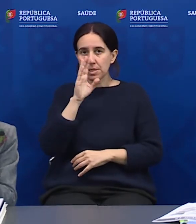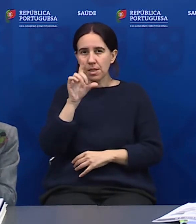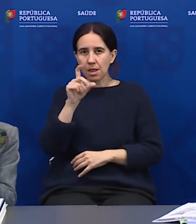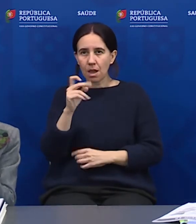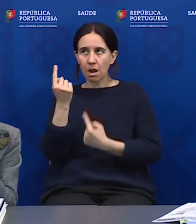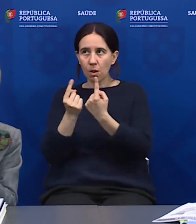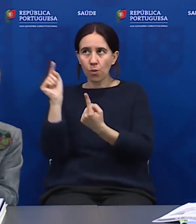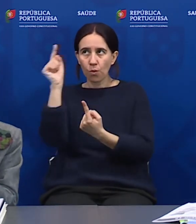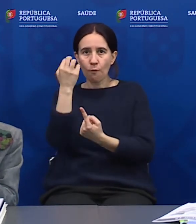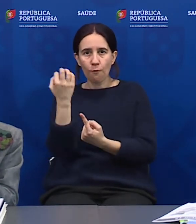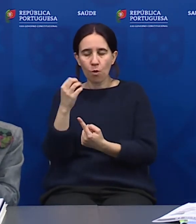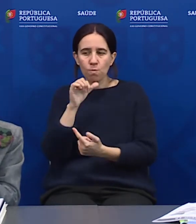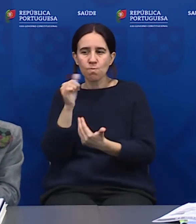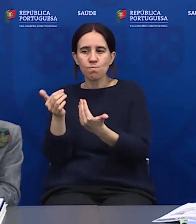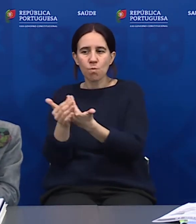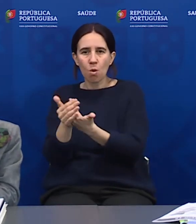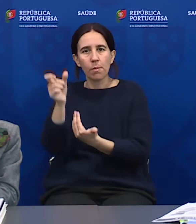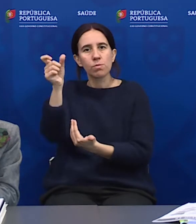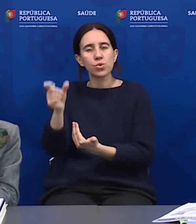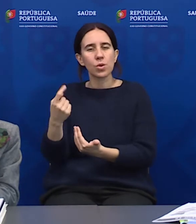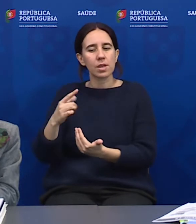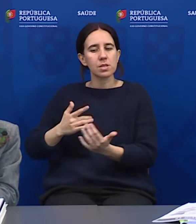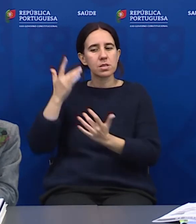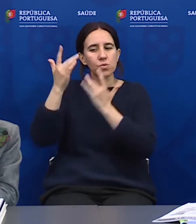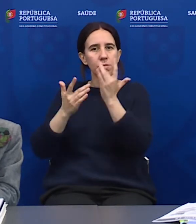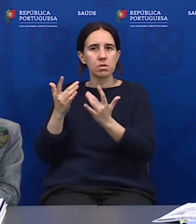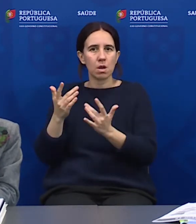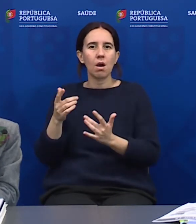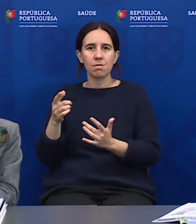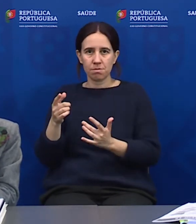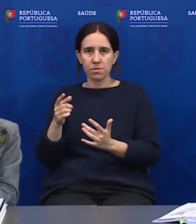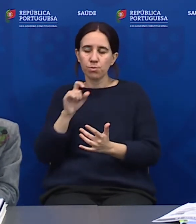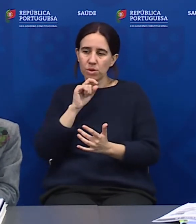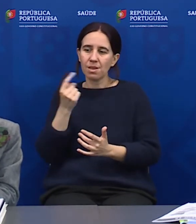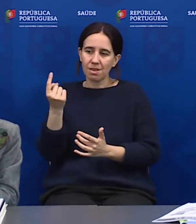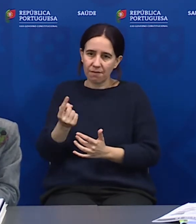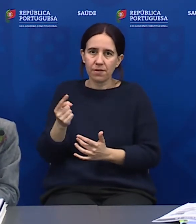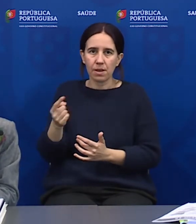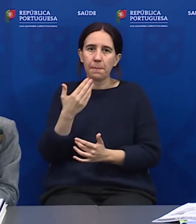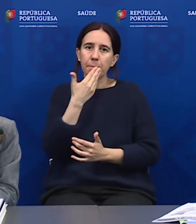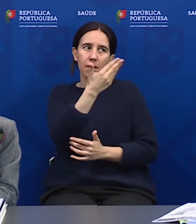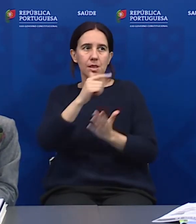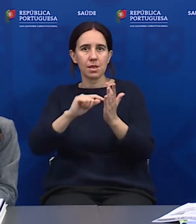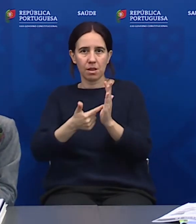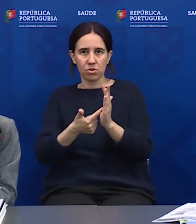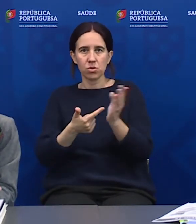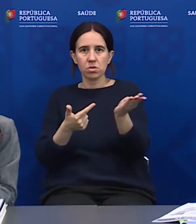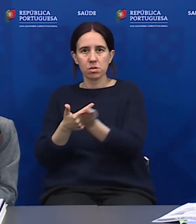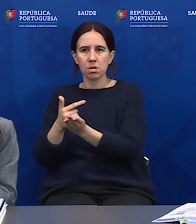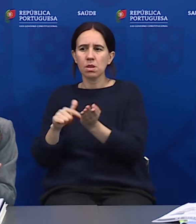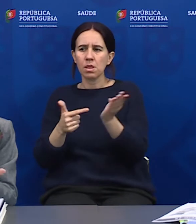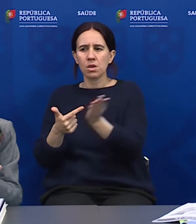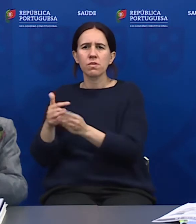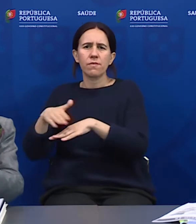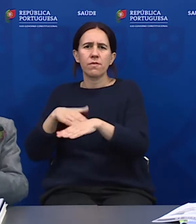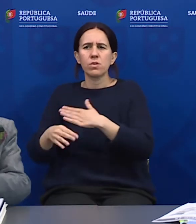lar detectou um óbito numa pessoa com sintomatologia, devia ter pedido o teste, e o teste teria sido